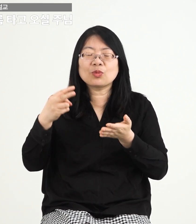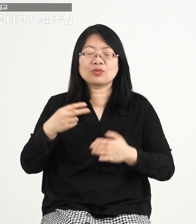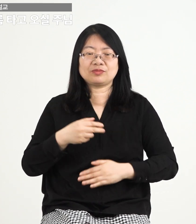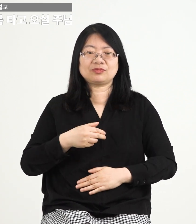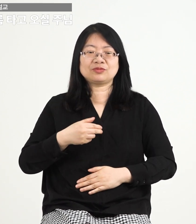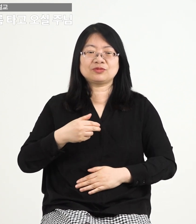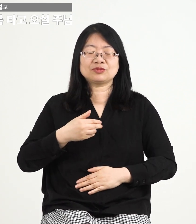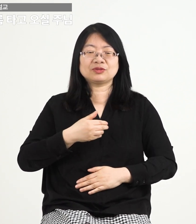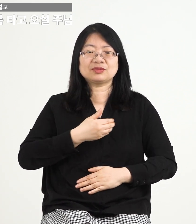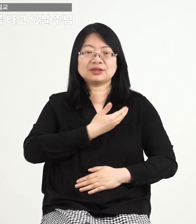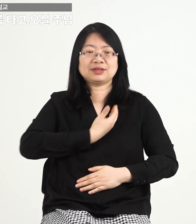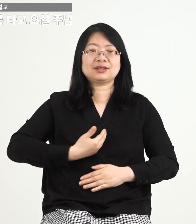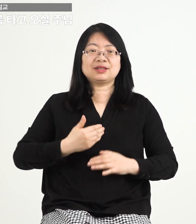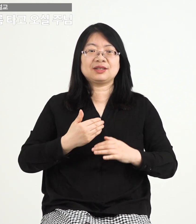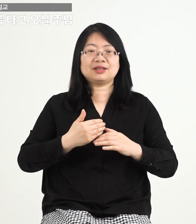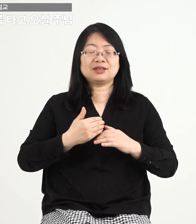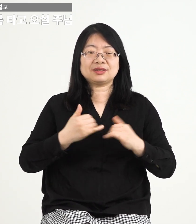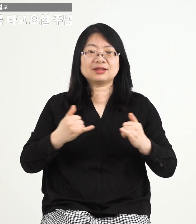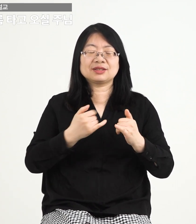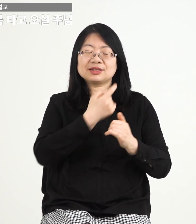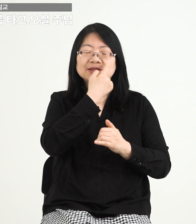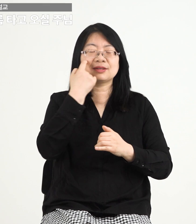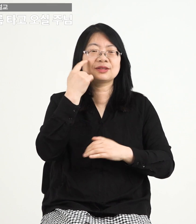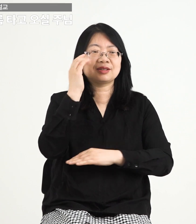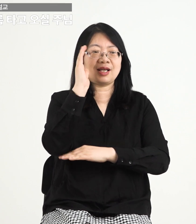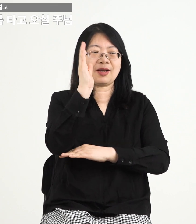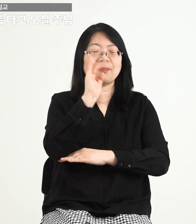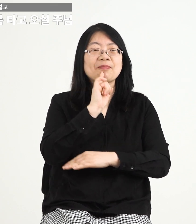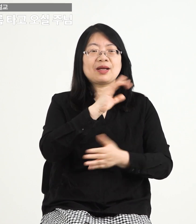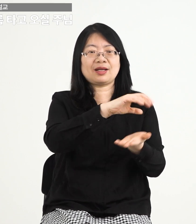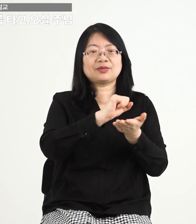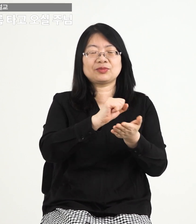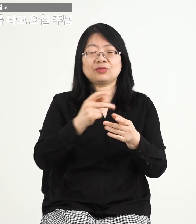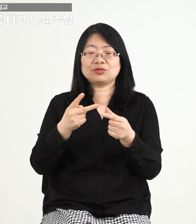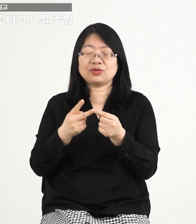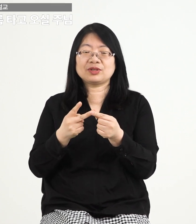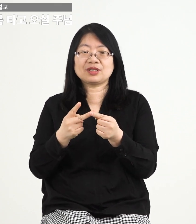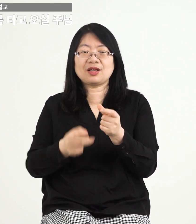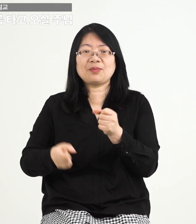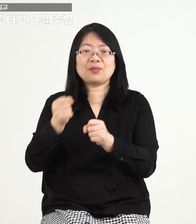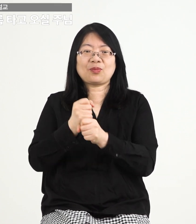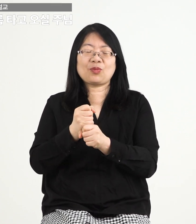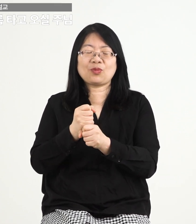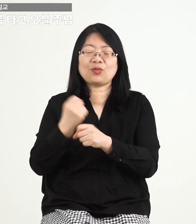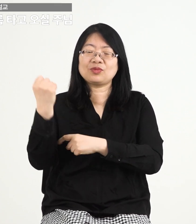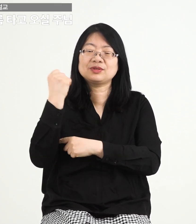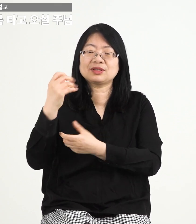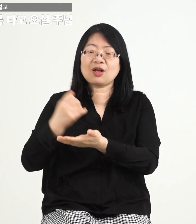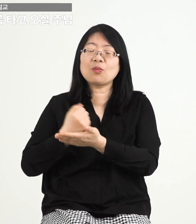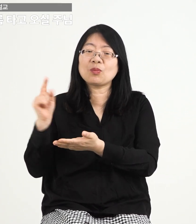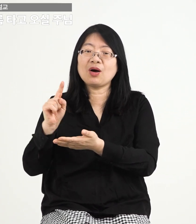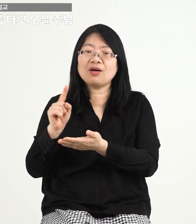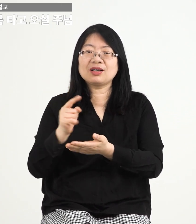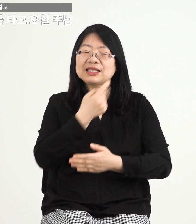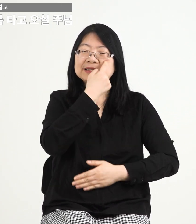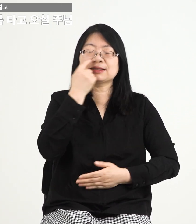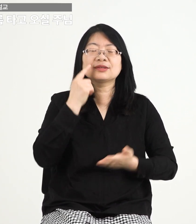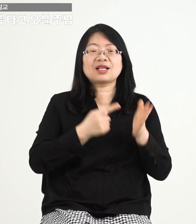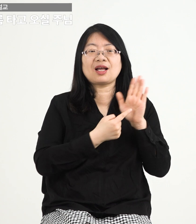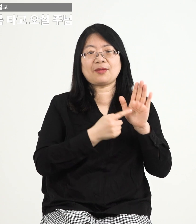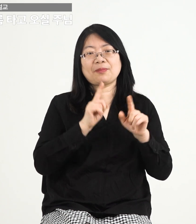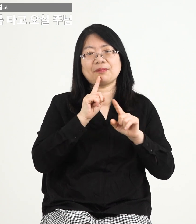말씀으로, 두 번째 우리가 복원력을 어디서 얻어야 될까요? 증언의 말씀. 이